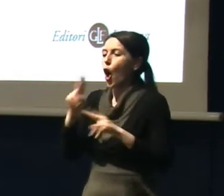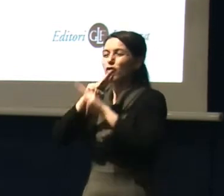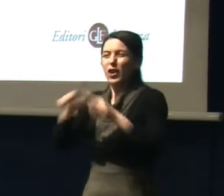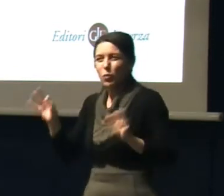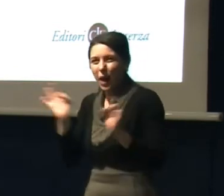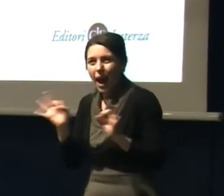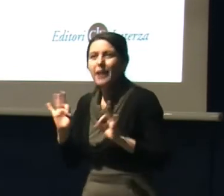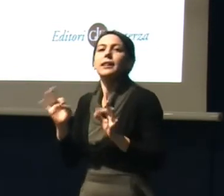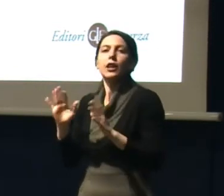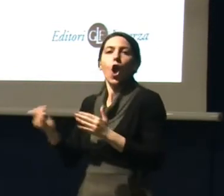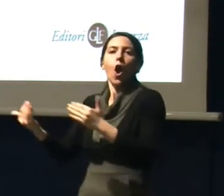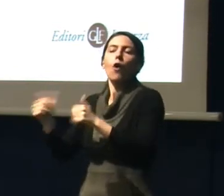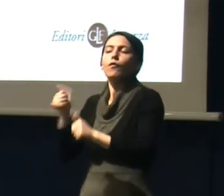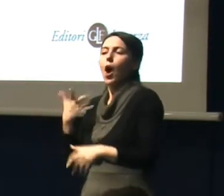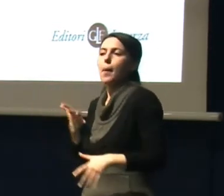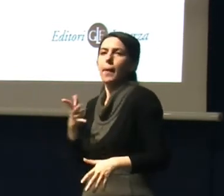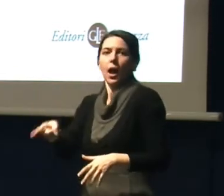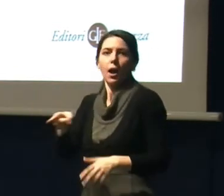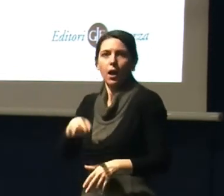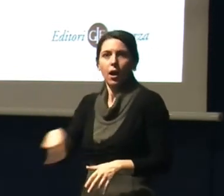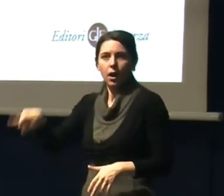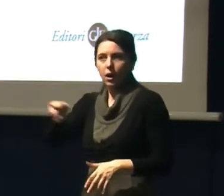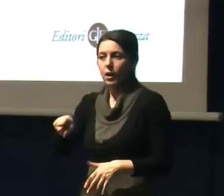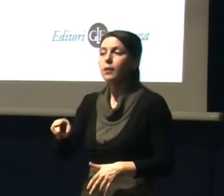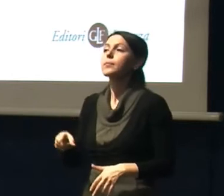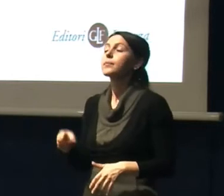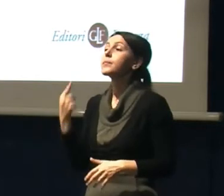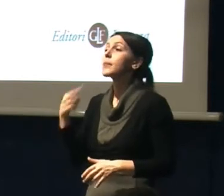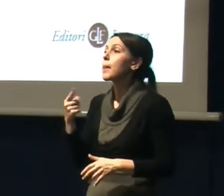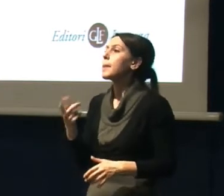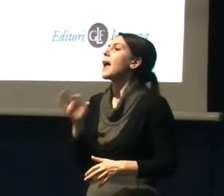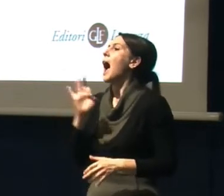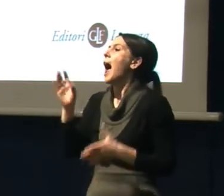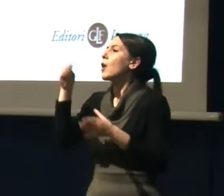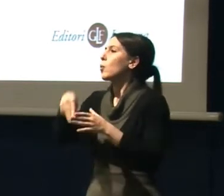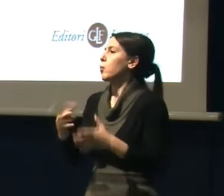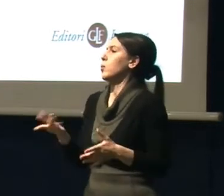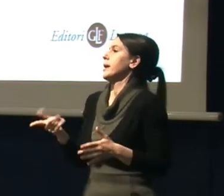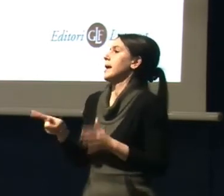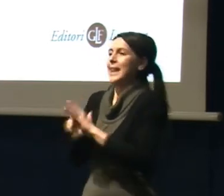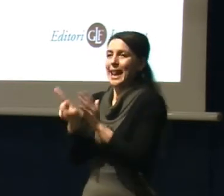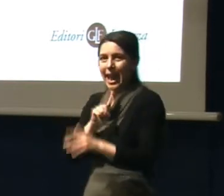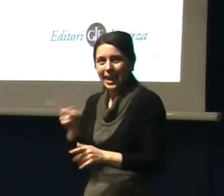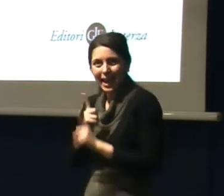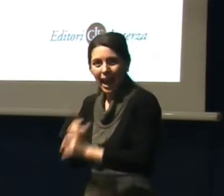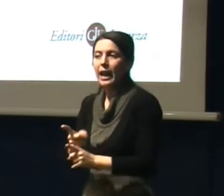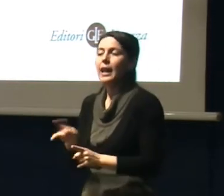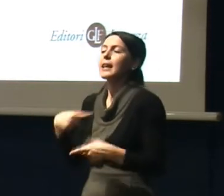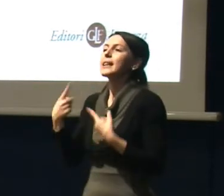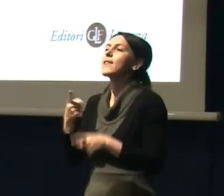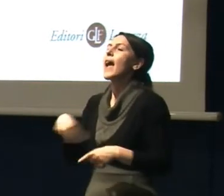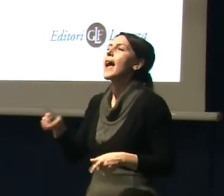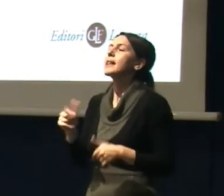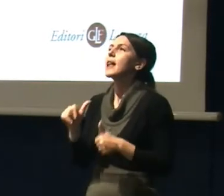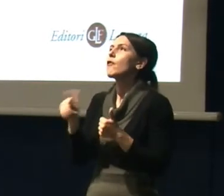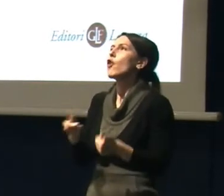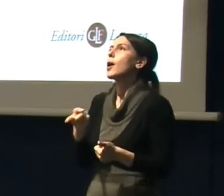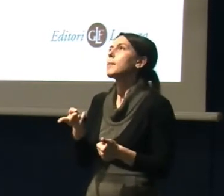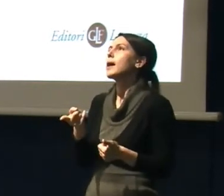censurati dicevano non rivisti e spesso ci sono cose illegali e chiediamo quindi a facebook di fare da